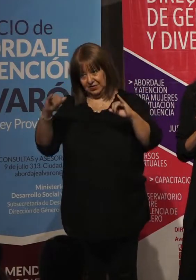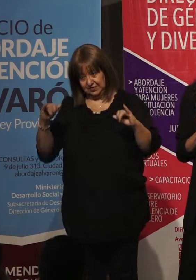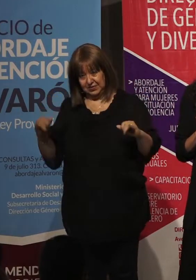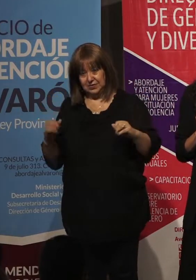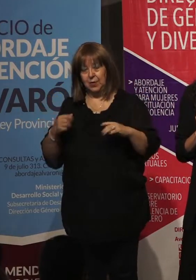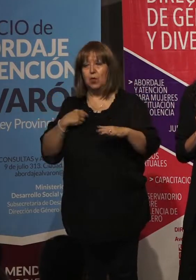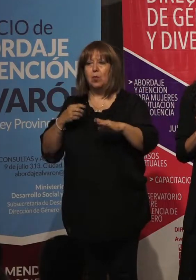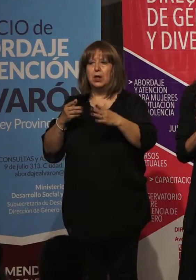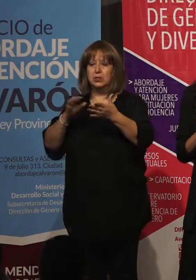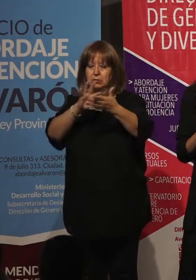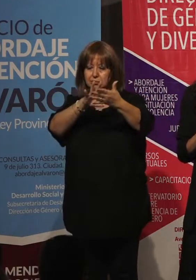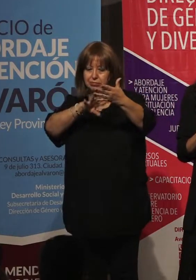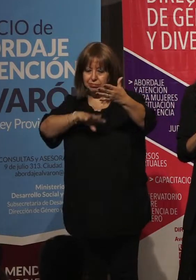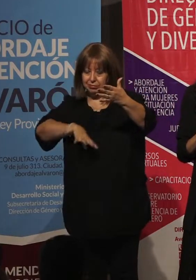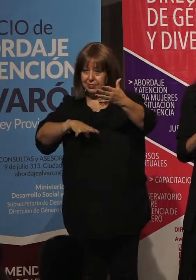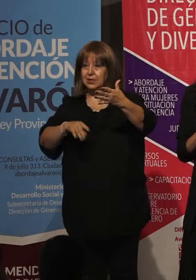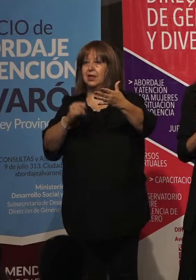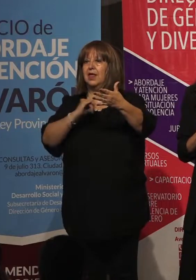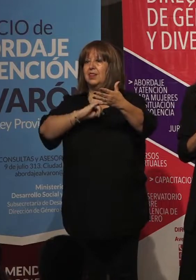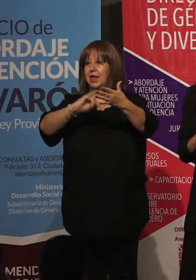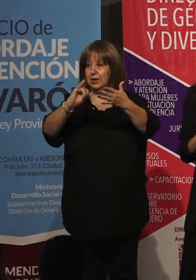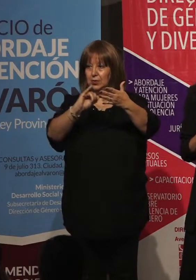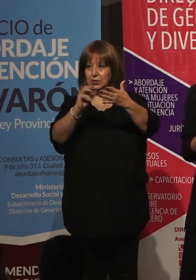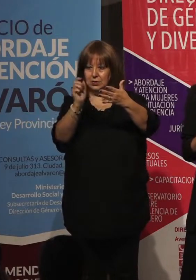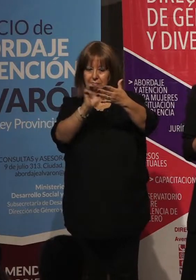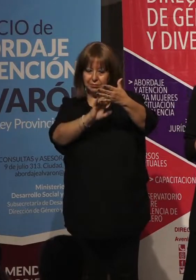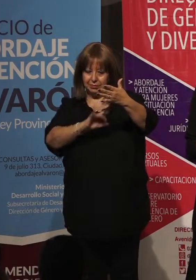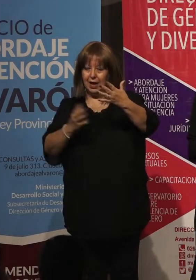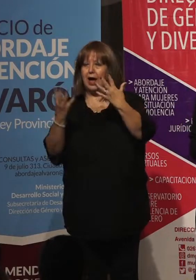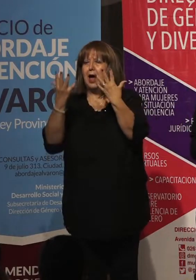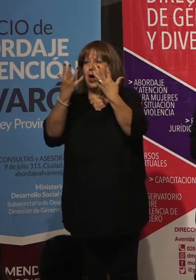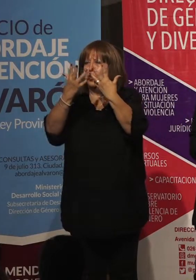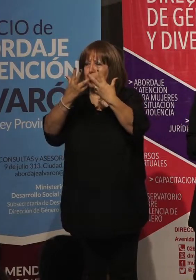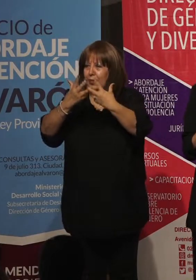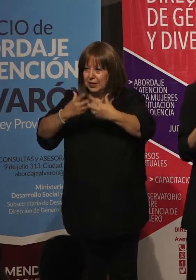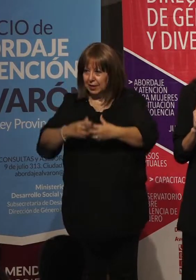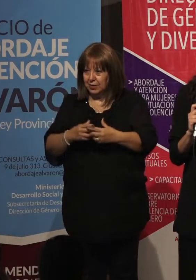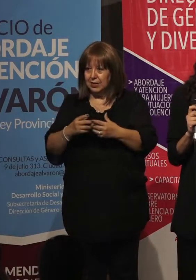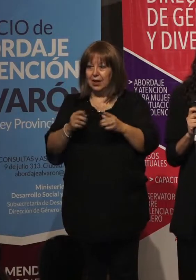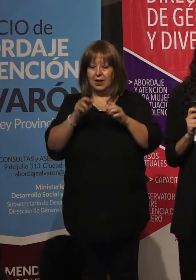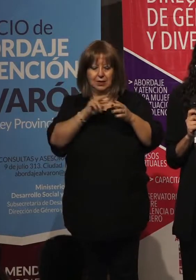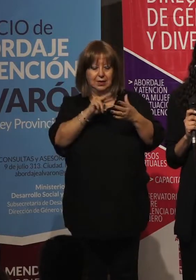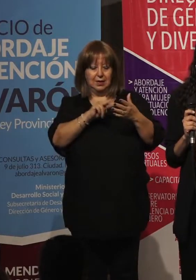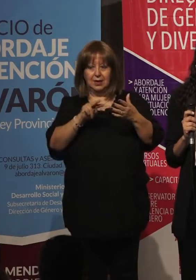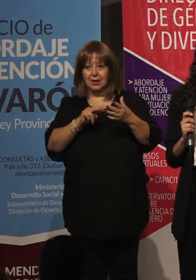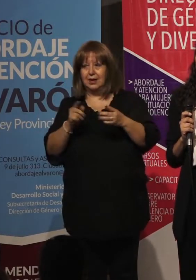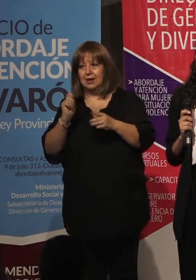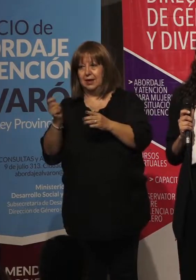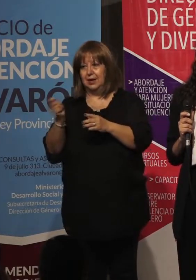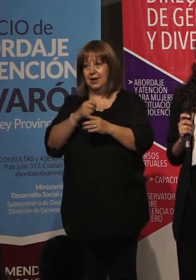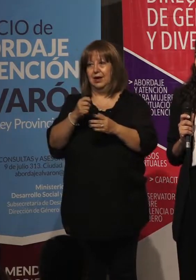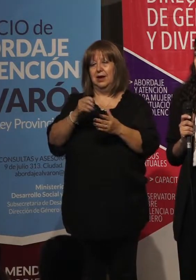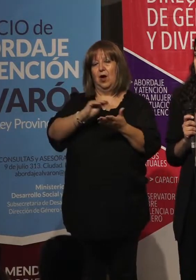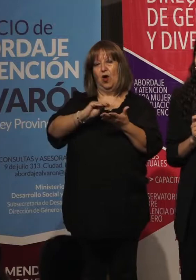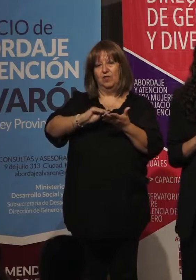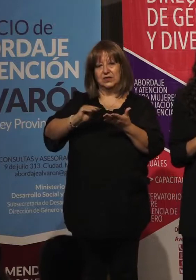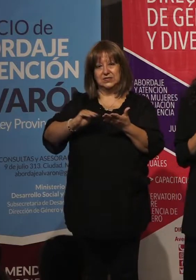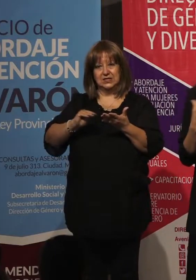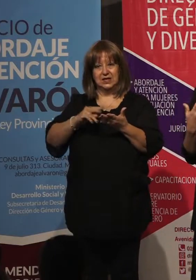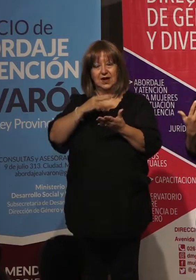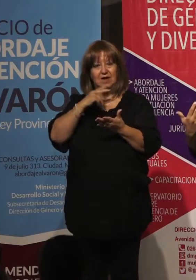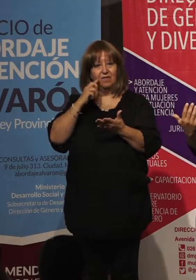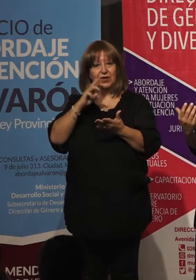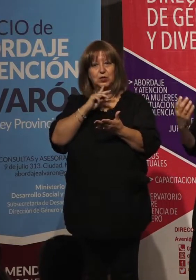Cuando ingresa esta denuncia en el sistema de denuncias online, inmediatamente son leídas y procesadas por la Oficina Fiscal Virtual.